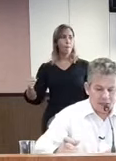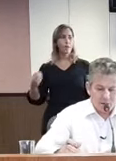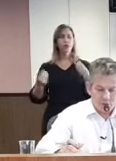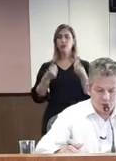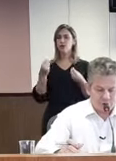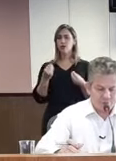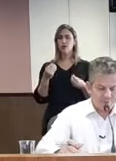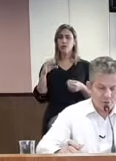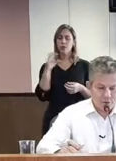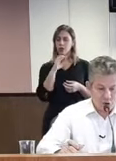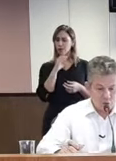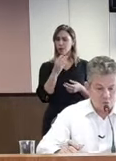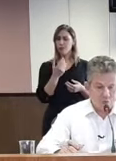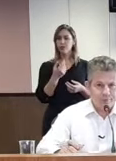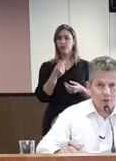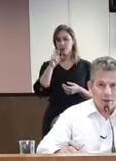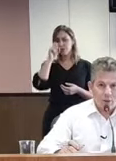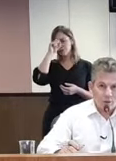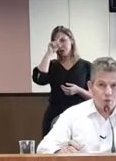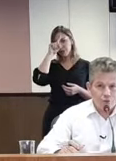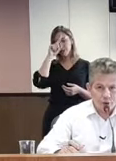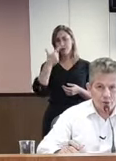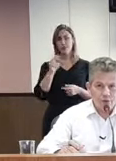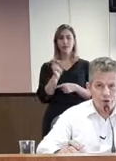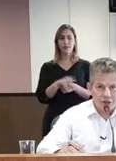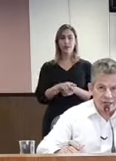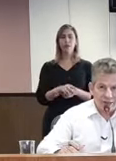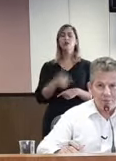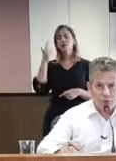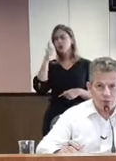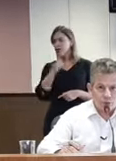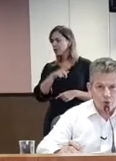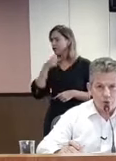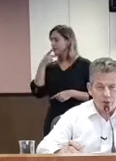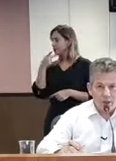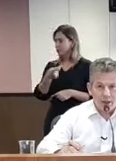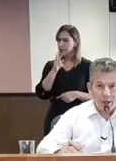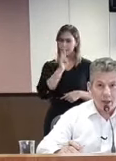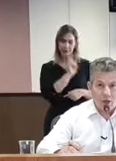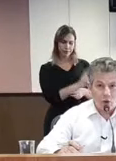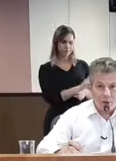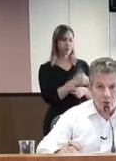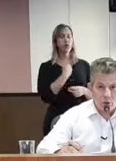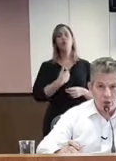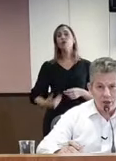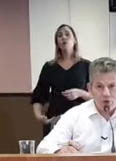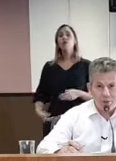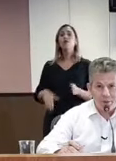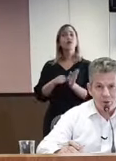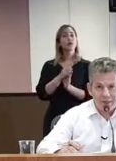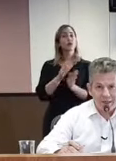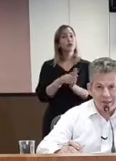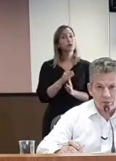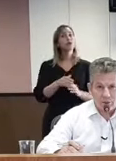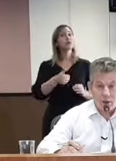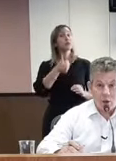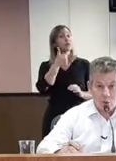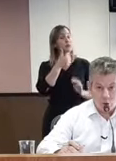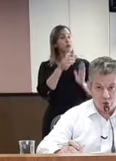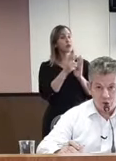atendimentos? Jorge, de novo, o governo do Estado de Mato Grosso recomendou desde o primeiro